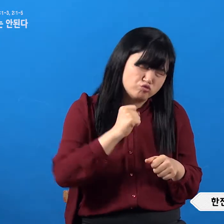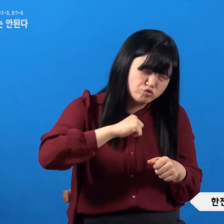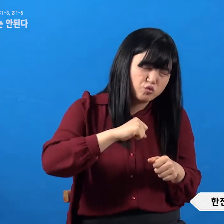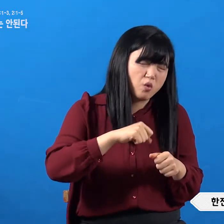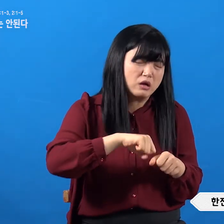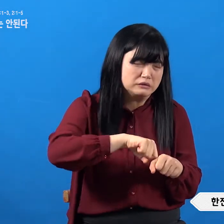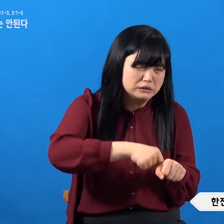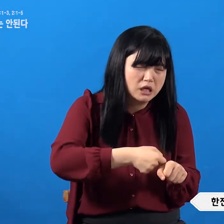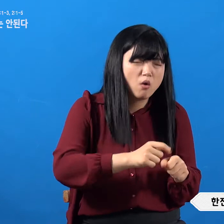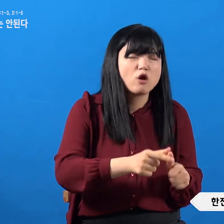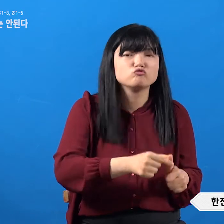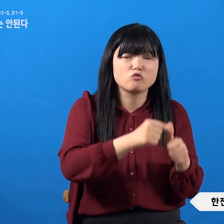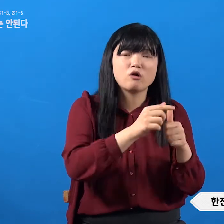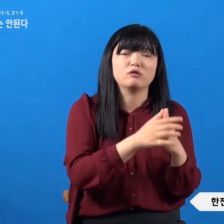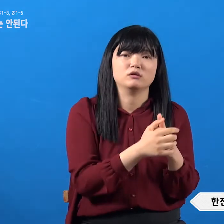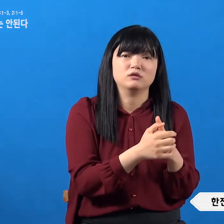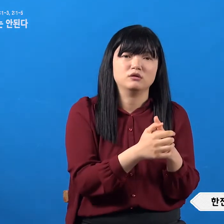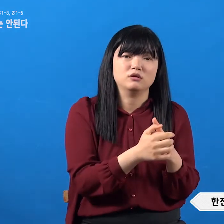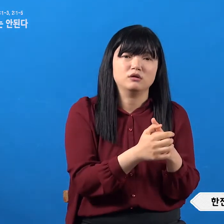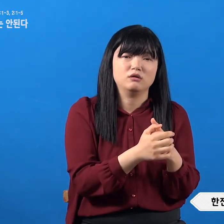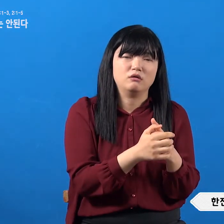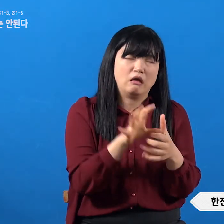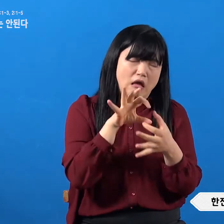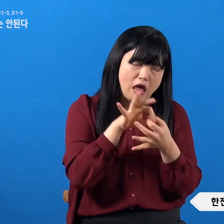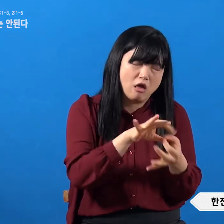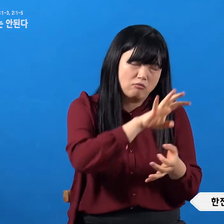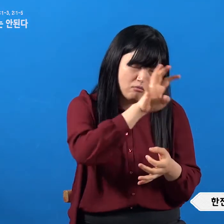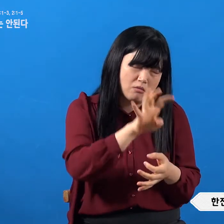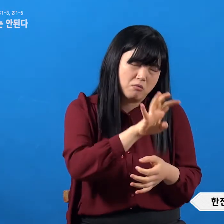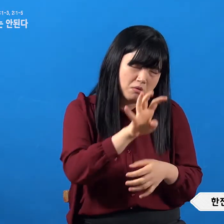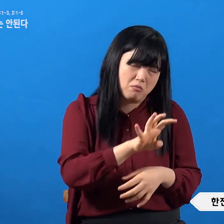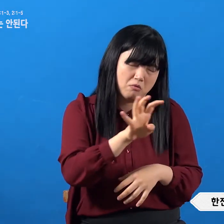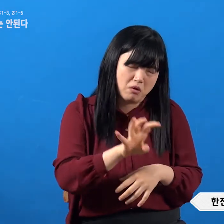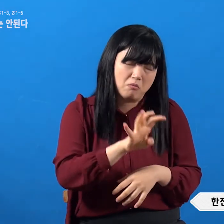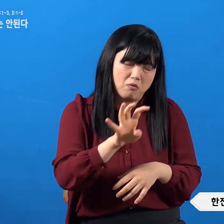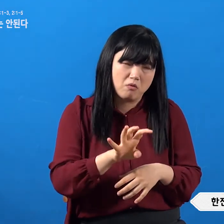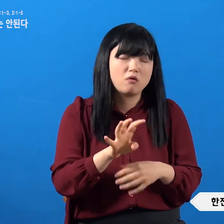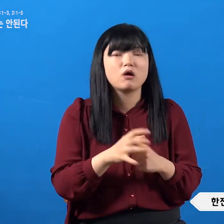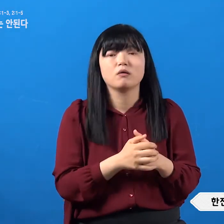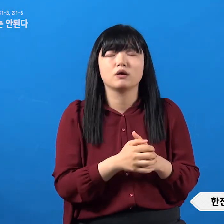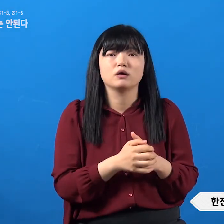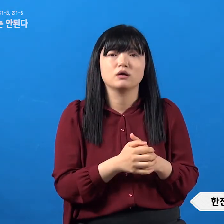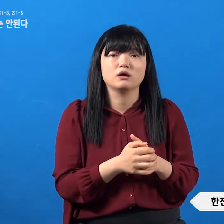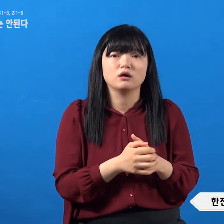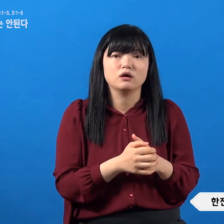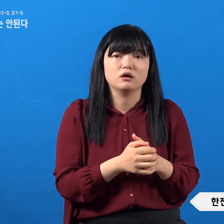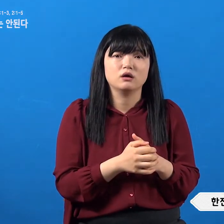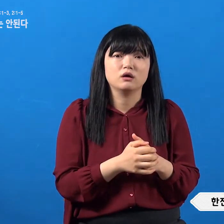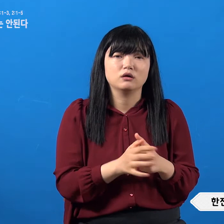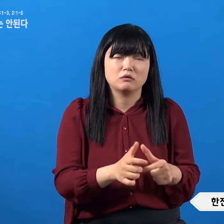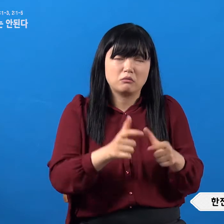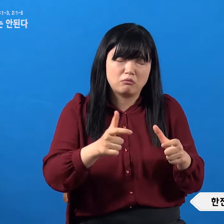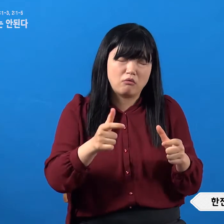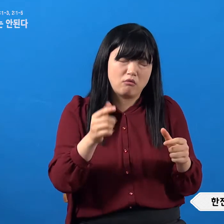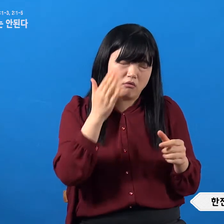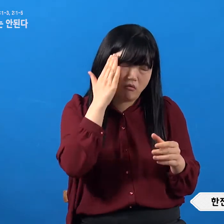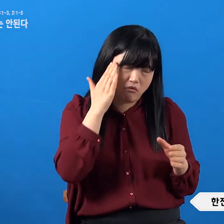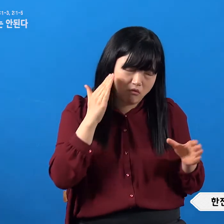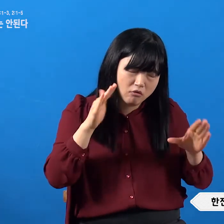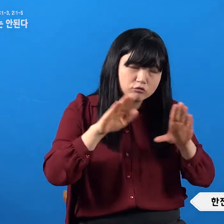불순종과 징계와 구원, 그것이 계속 사이클을 그리면서 점점 더